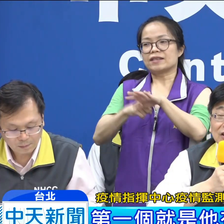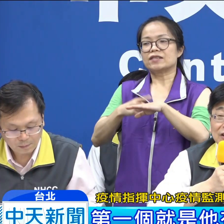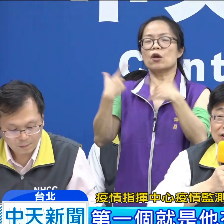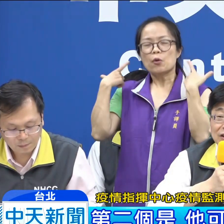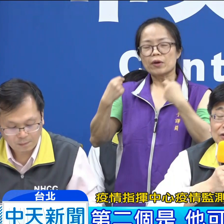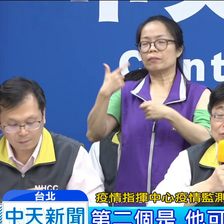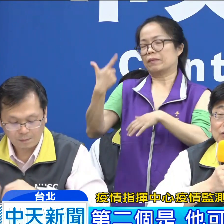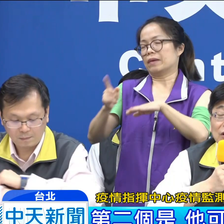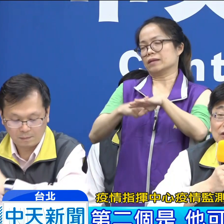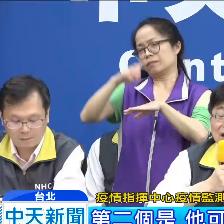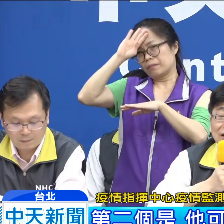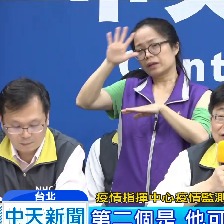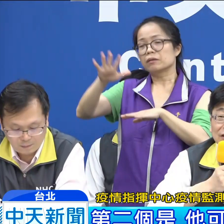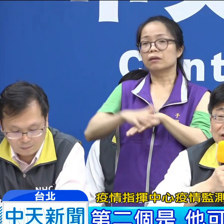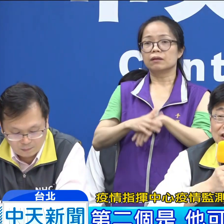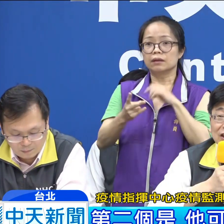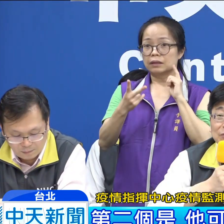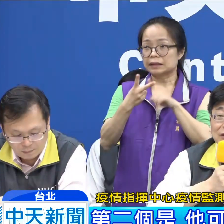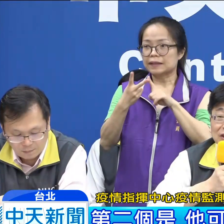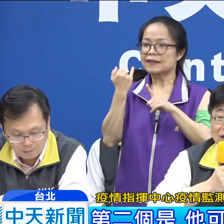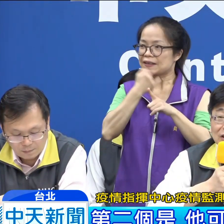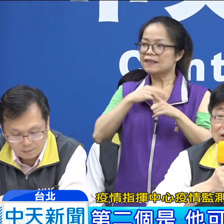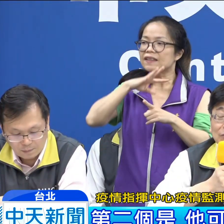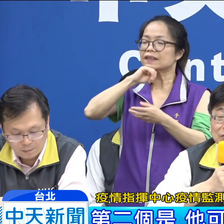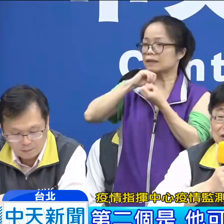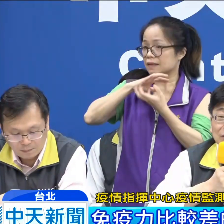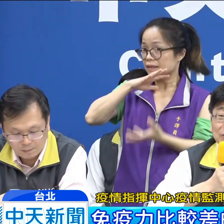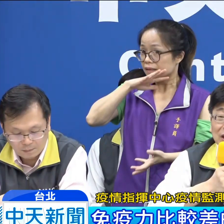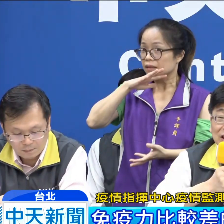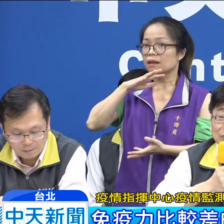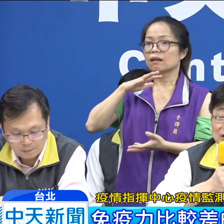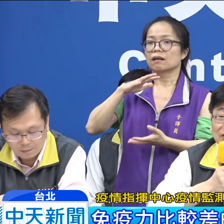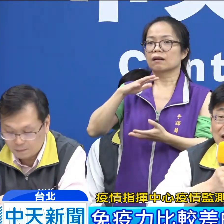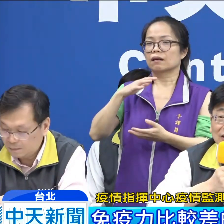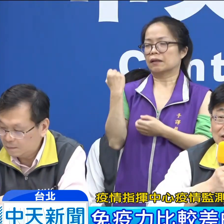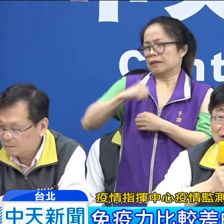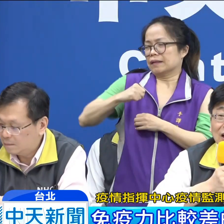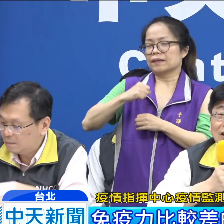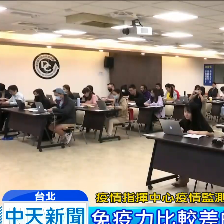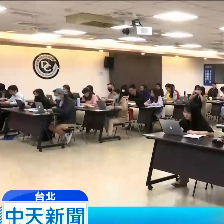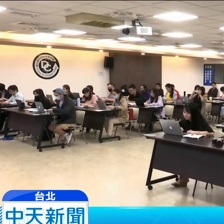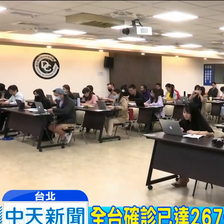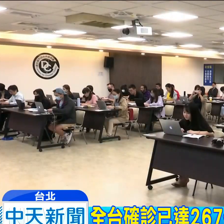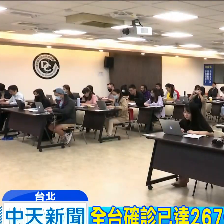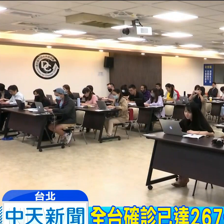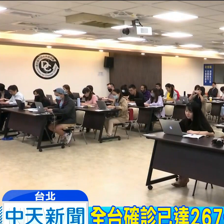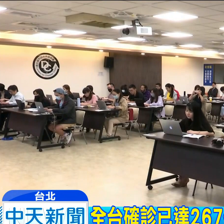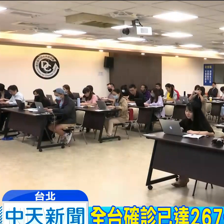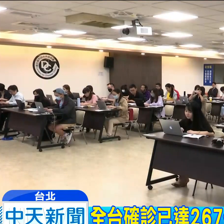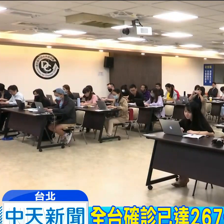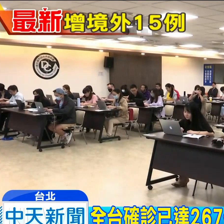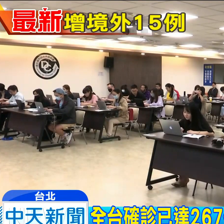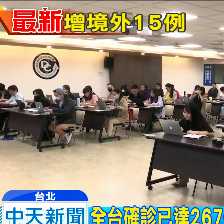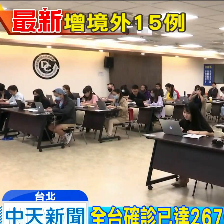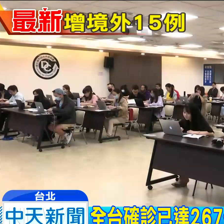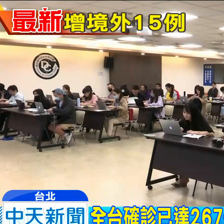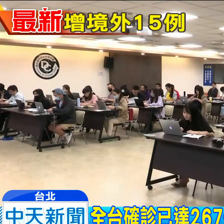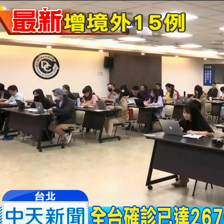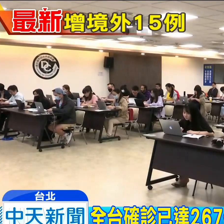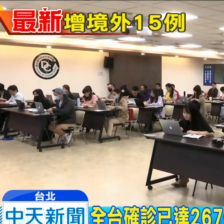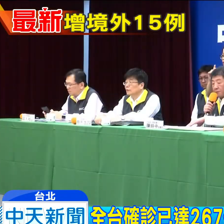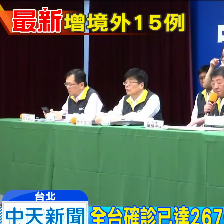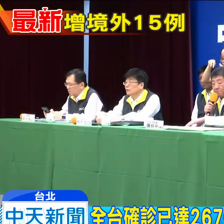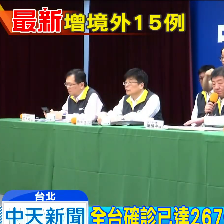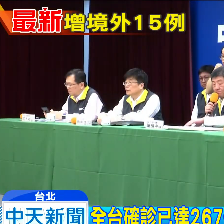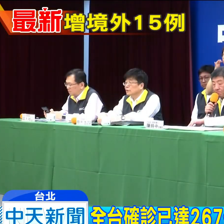的人，第二个是说他可能是年纪比较长的，免疫力比较差的人。 指挥中心强调，重症病患多以慢